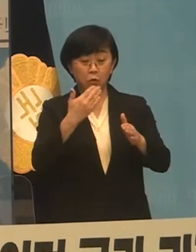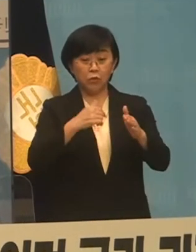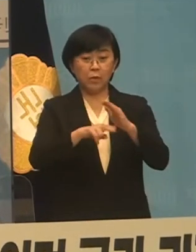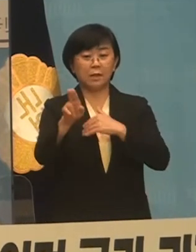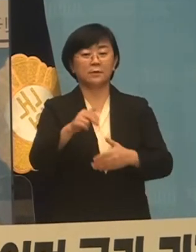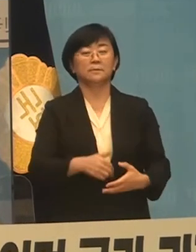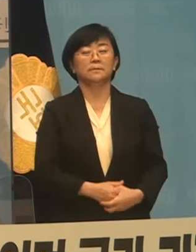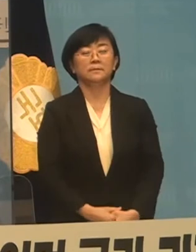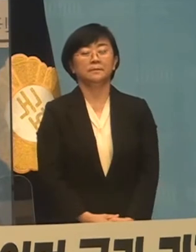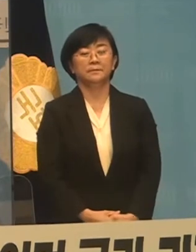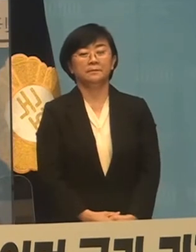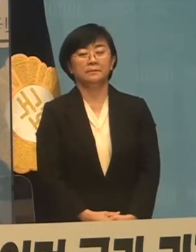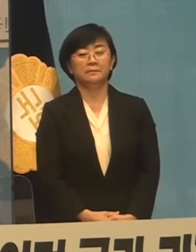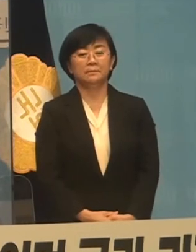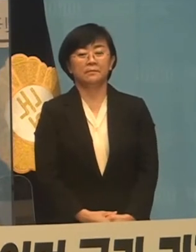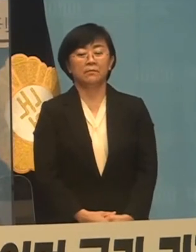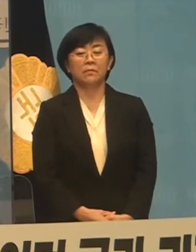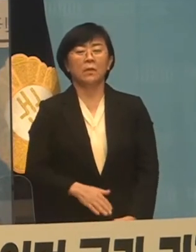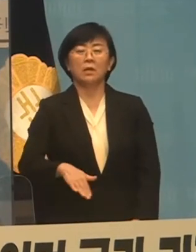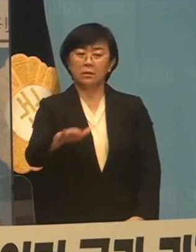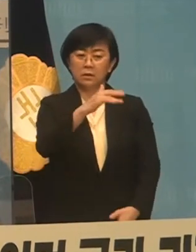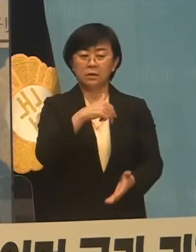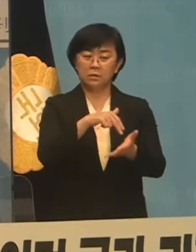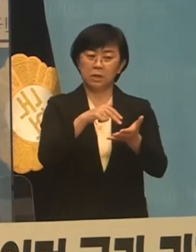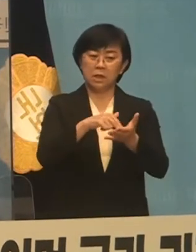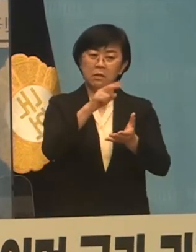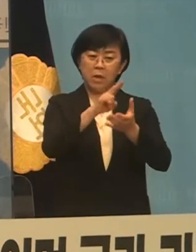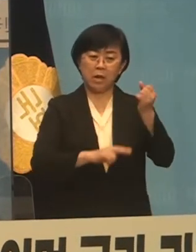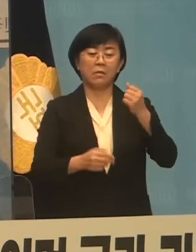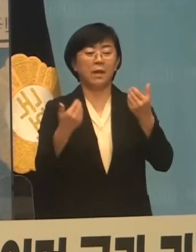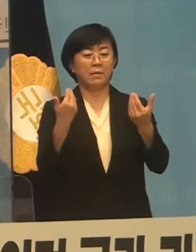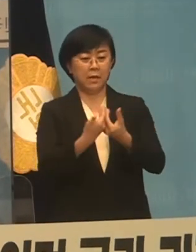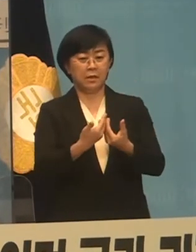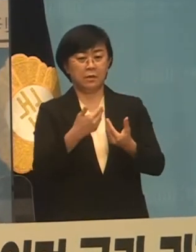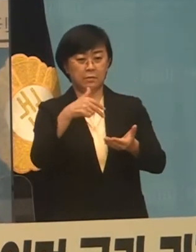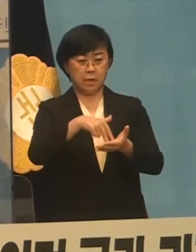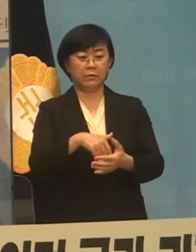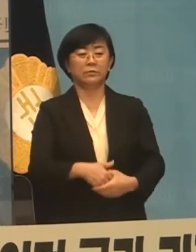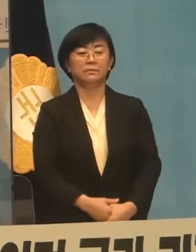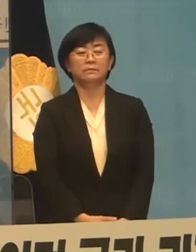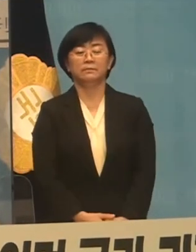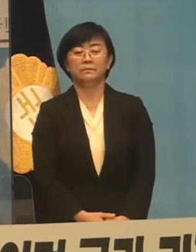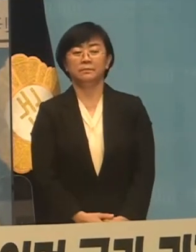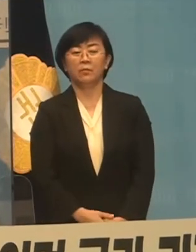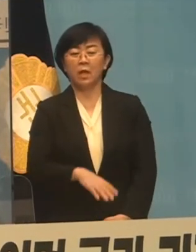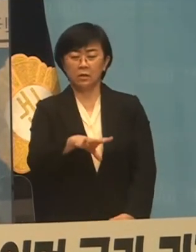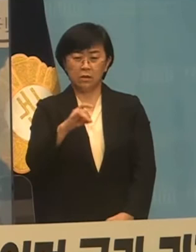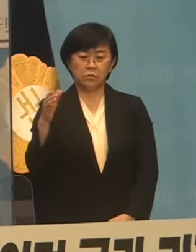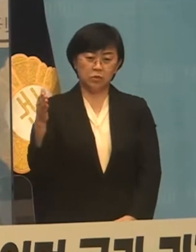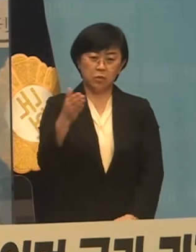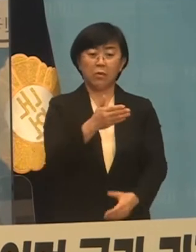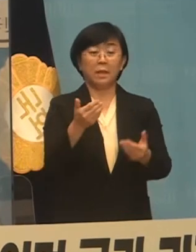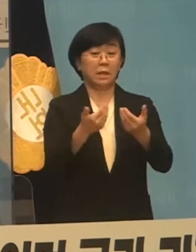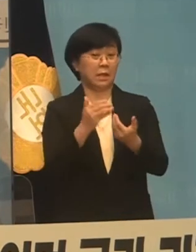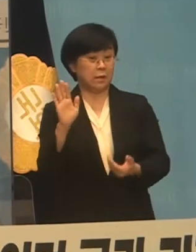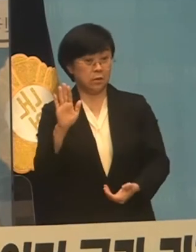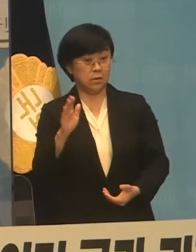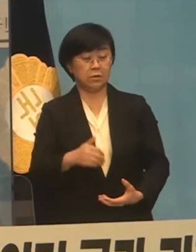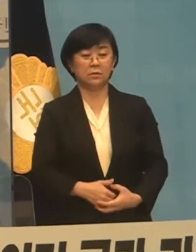있습니다. 그래서 저희들은 이 매각을 반대하고 있는 겁니다. 처음부터 반대하지는